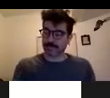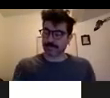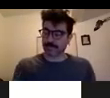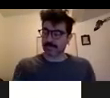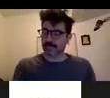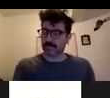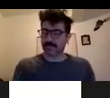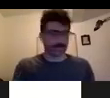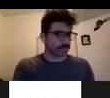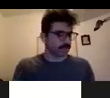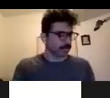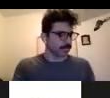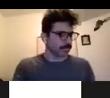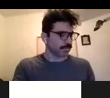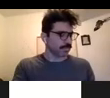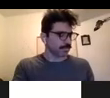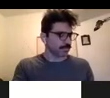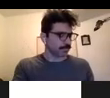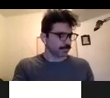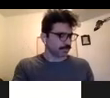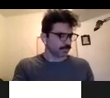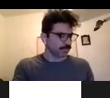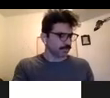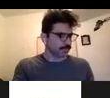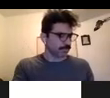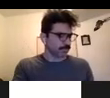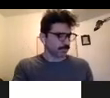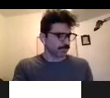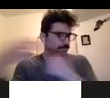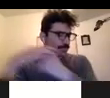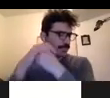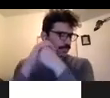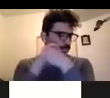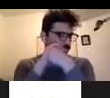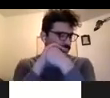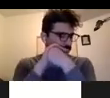no siempre se condicen con los años de uso de la lengua. Entonces, aquí es